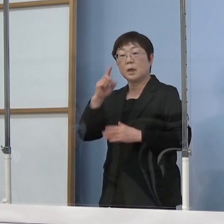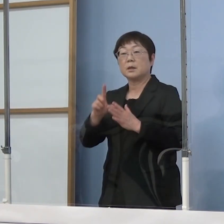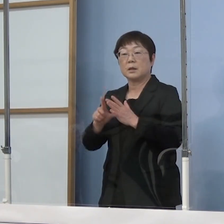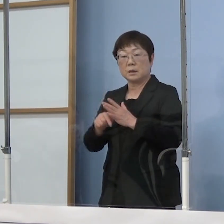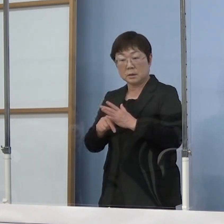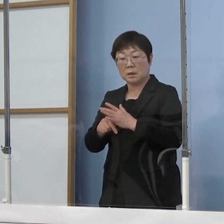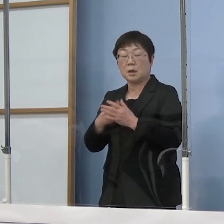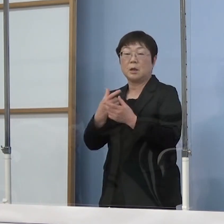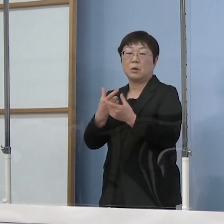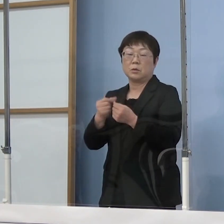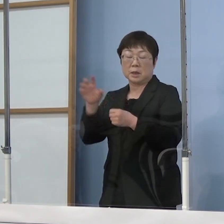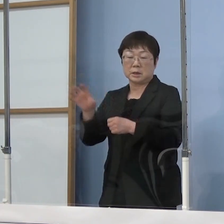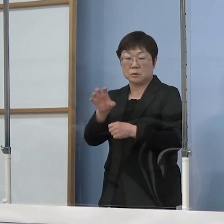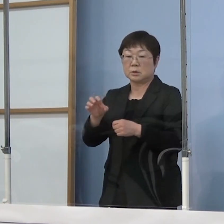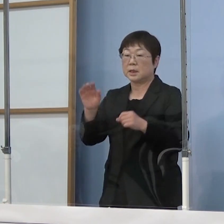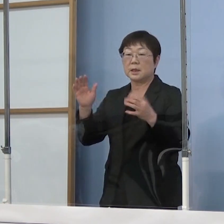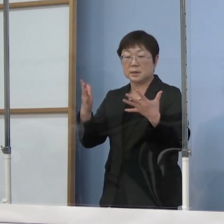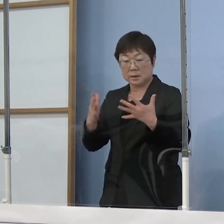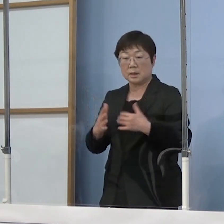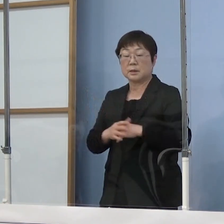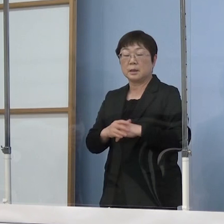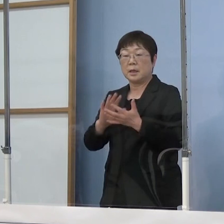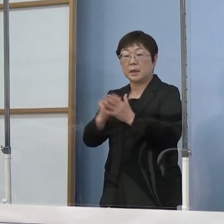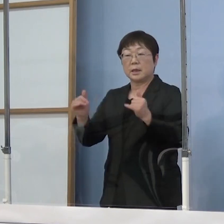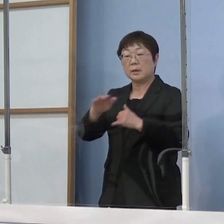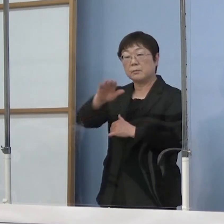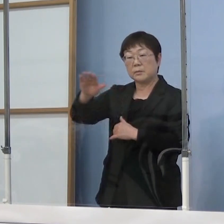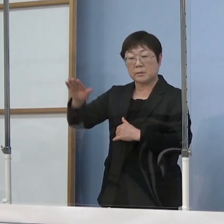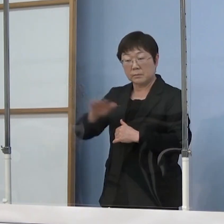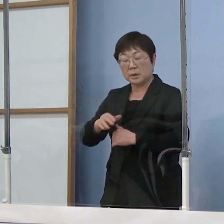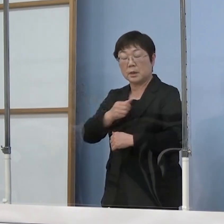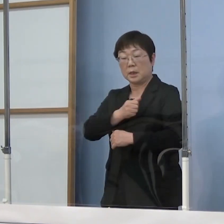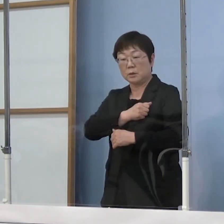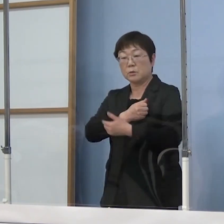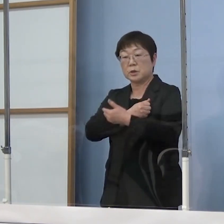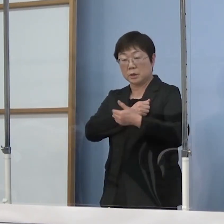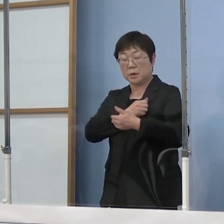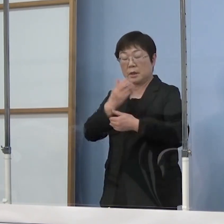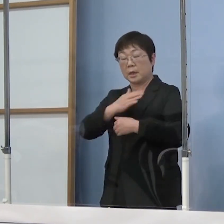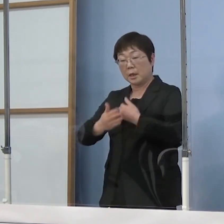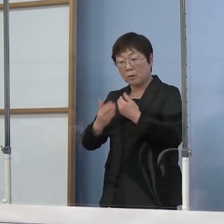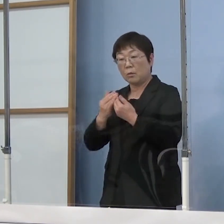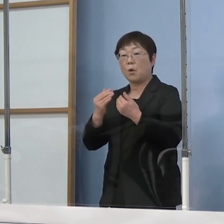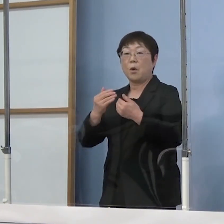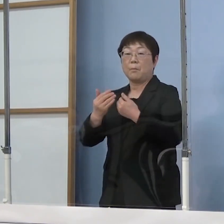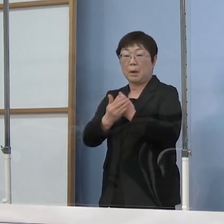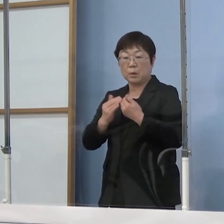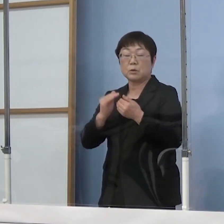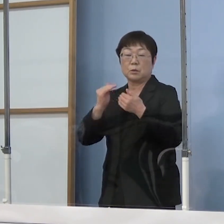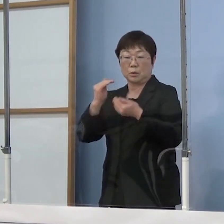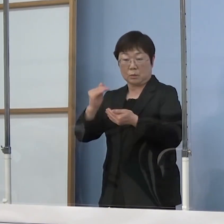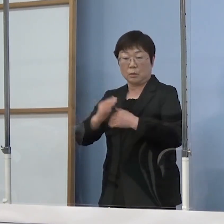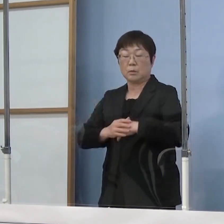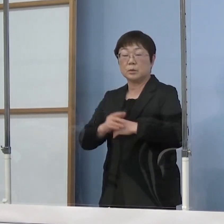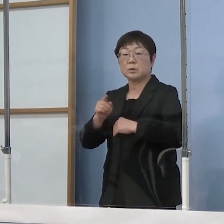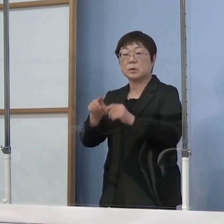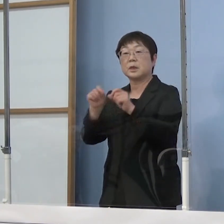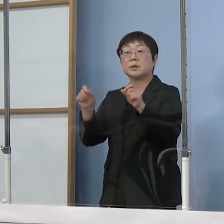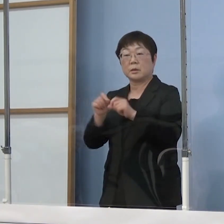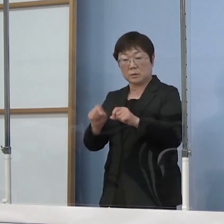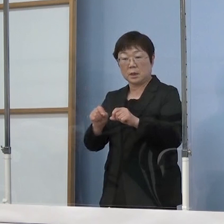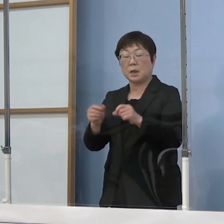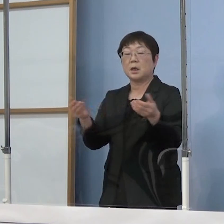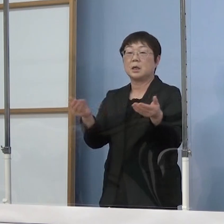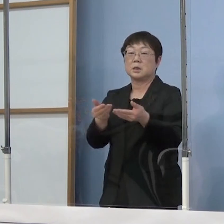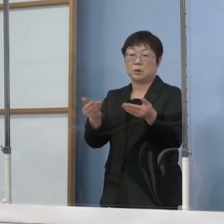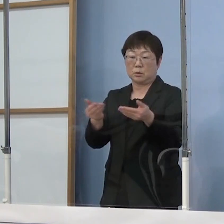ると同じ鉄を踏まないと、そして県民の皆さん方の命と健康を守っていく、で結果としてそれが行を守